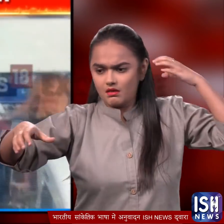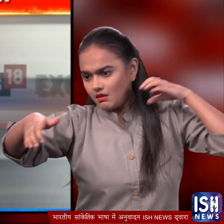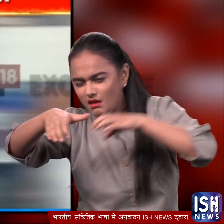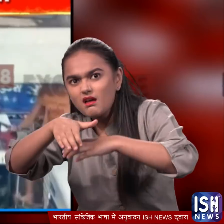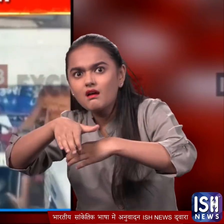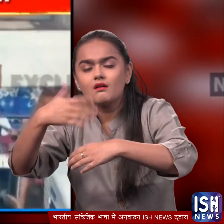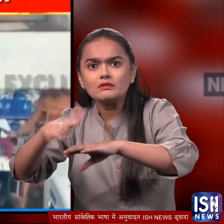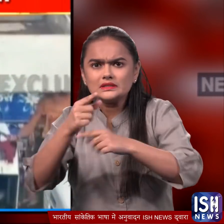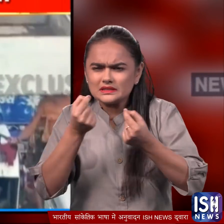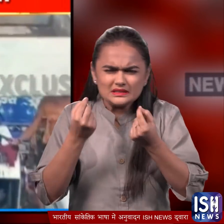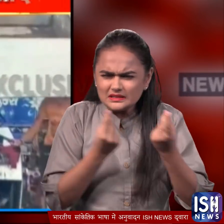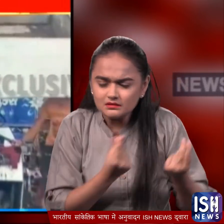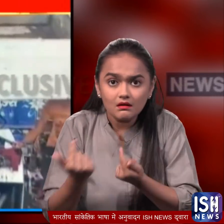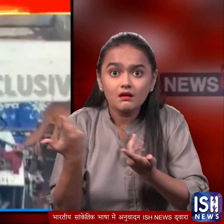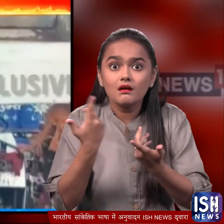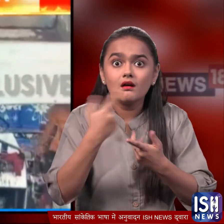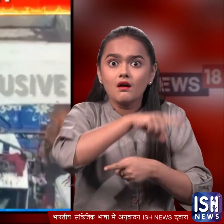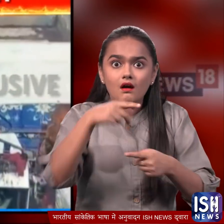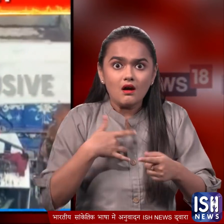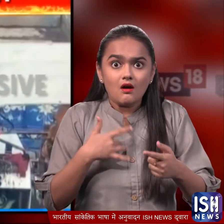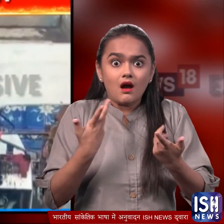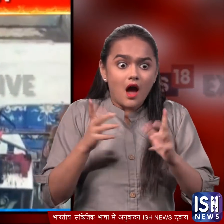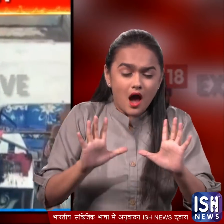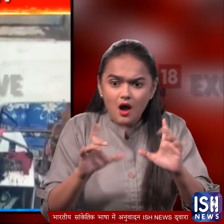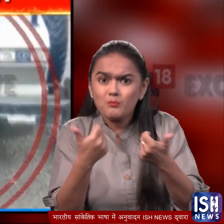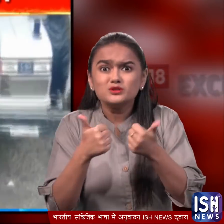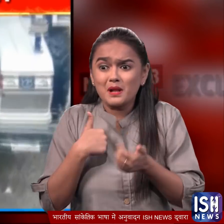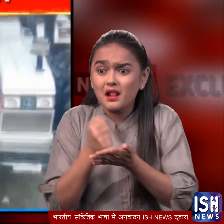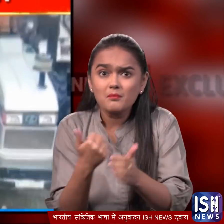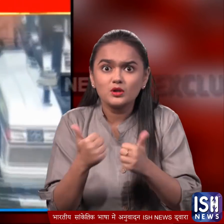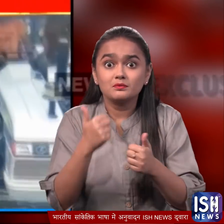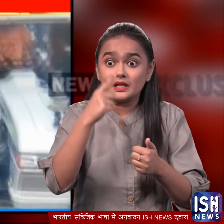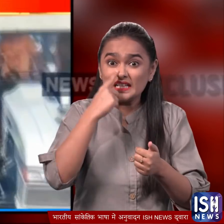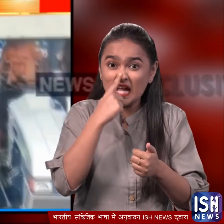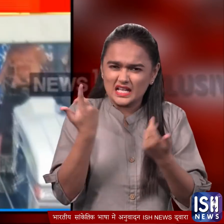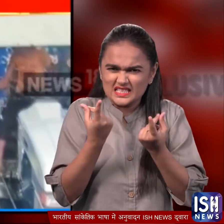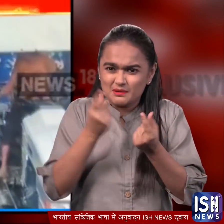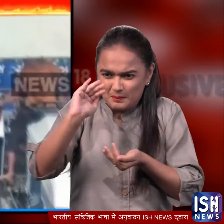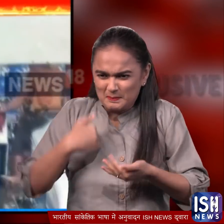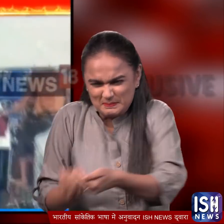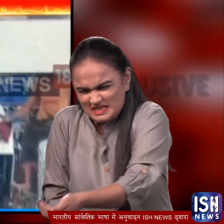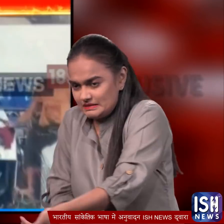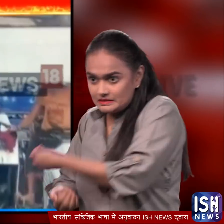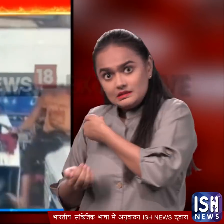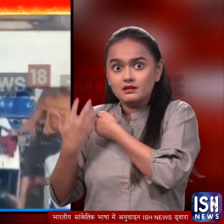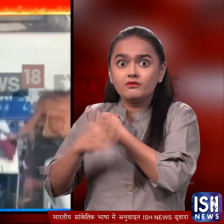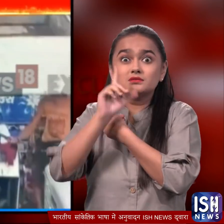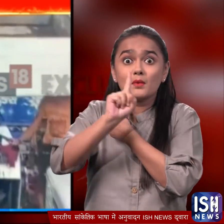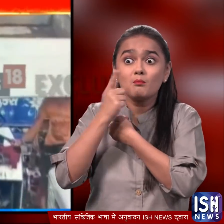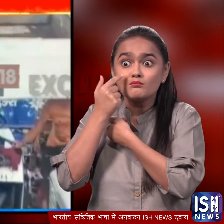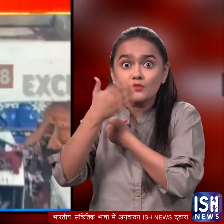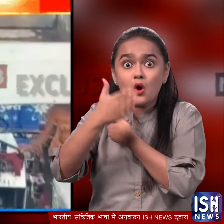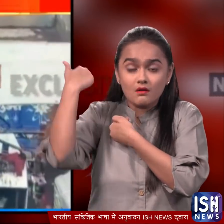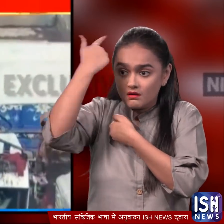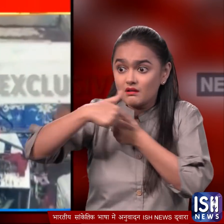नीचे आ गया। एकदम से फिसली मोटरसाइकिल ने लोगों को संभलने का वक्त ही नहीं दिया। महिला ने बच्चे को किसी तरह पीछे खींचा, लेकिन आदमी का सिर पूरी